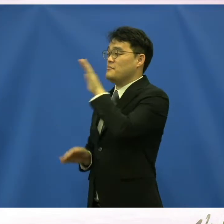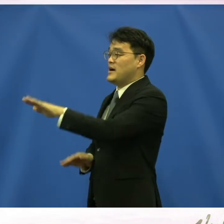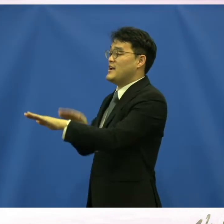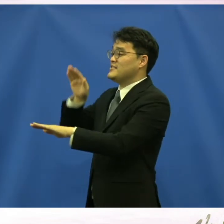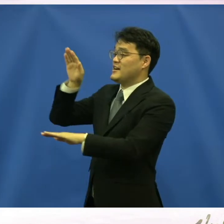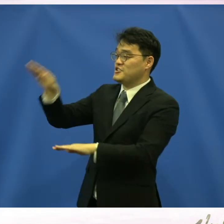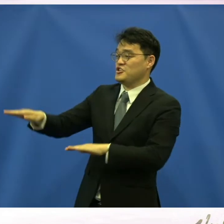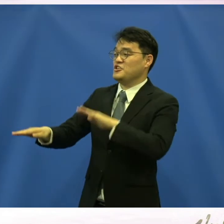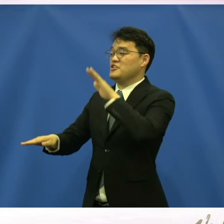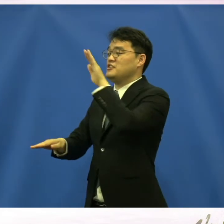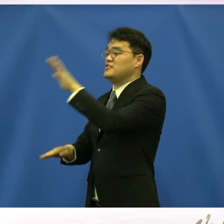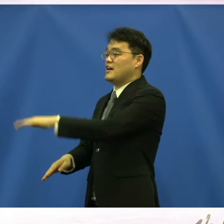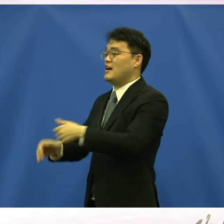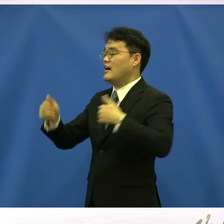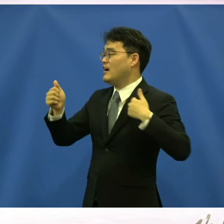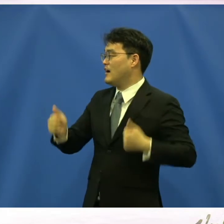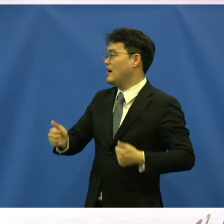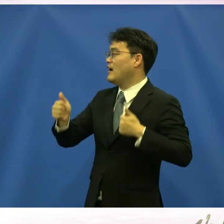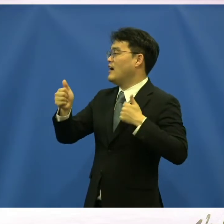주님 발같이